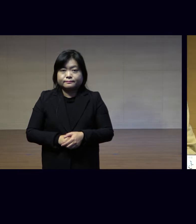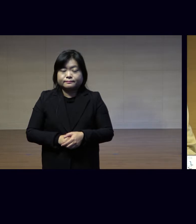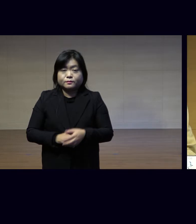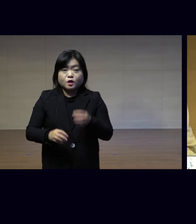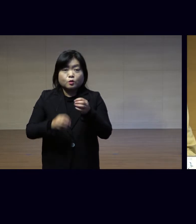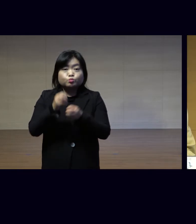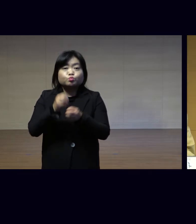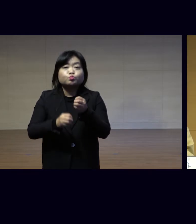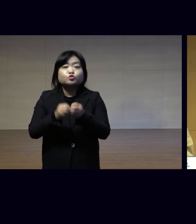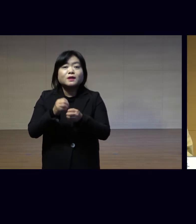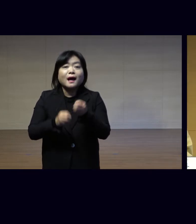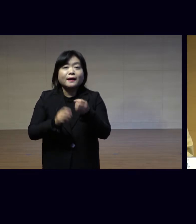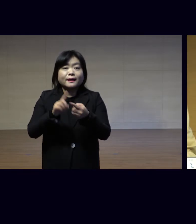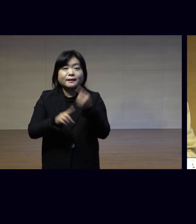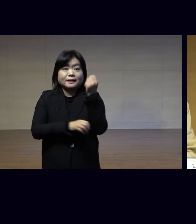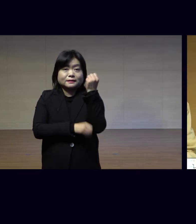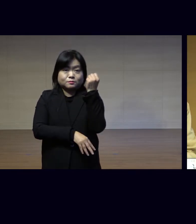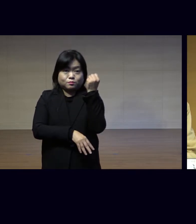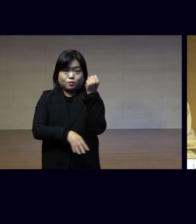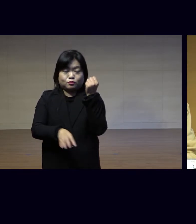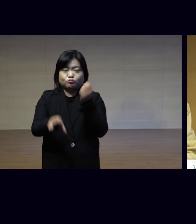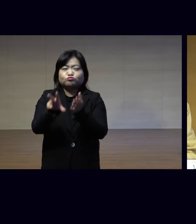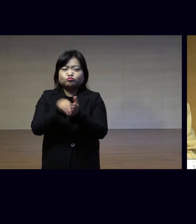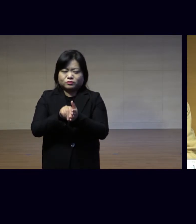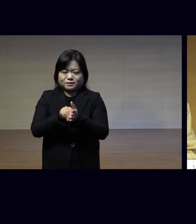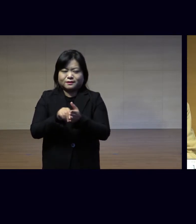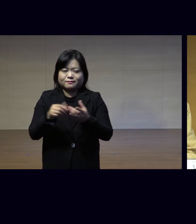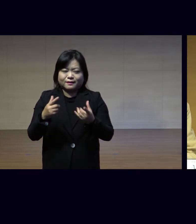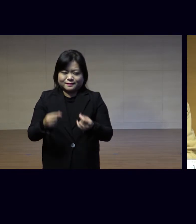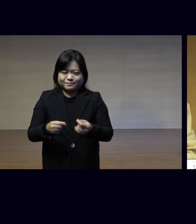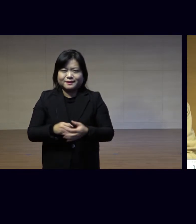문학에 대한 근본적인 문제인 것 같아요.